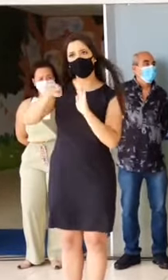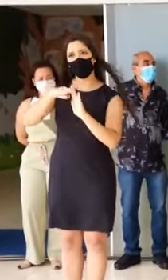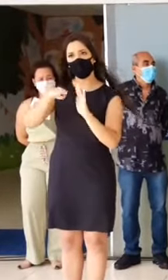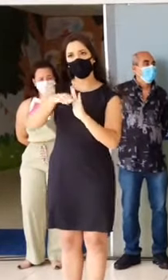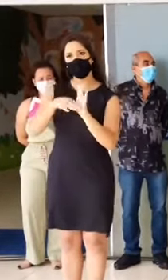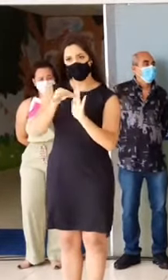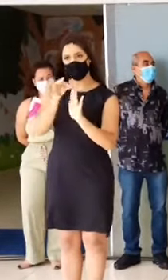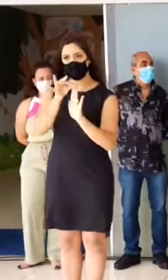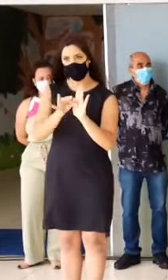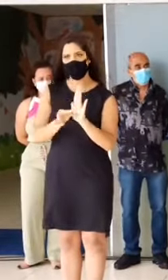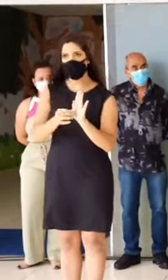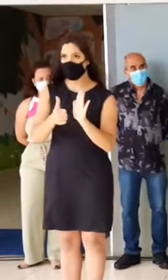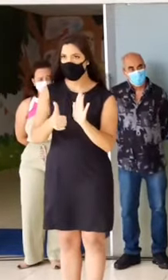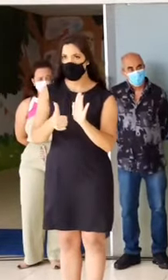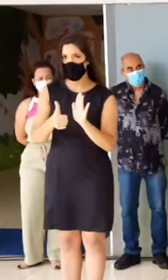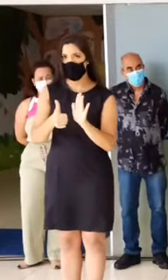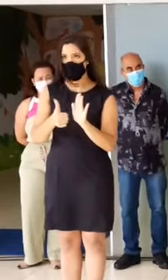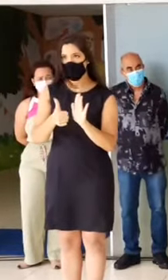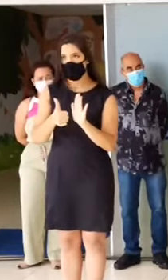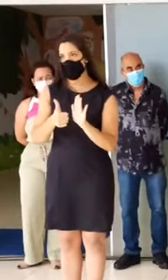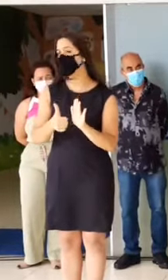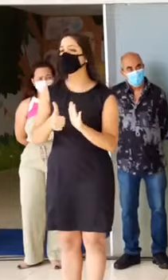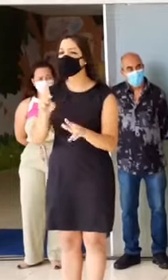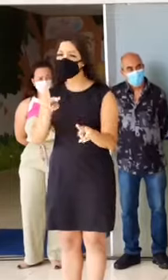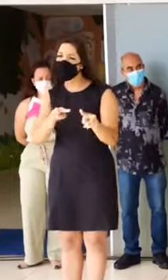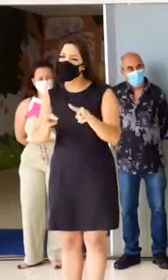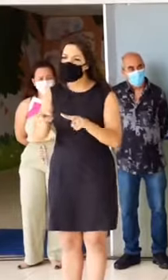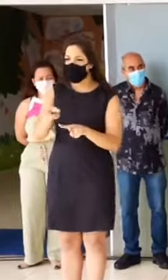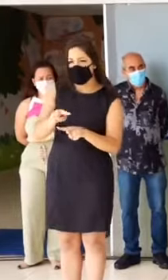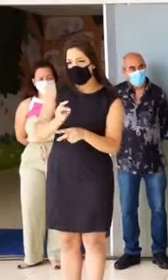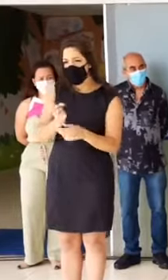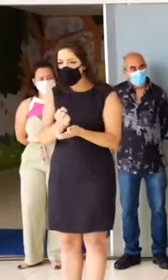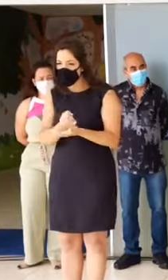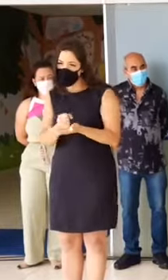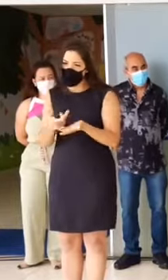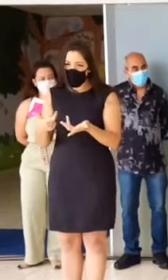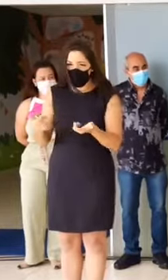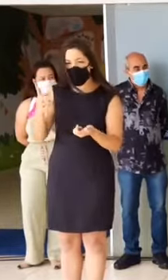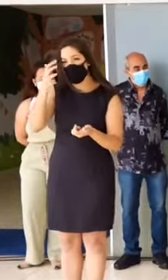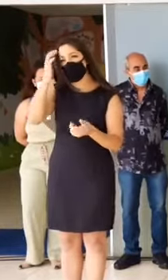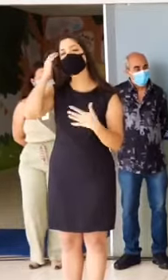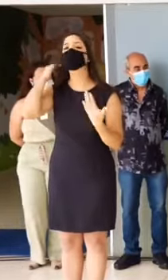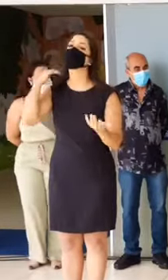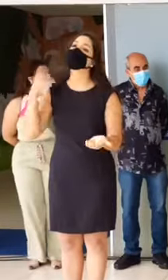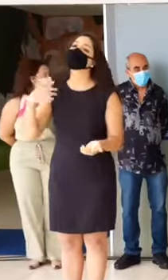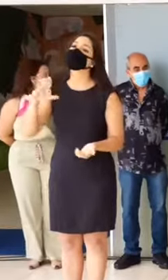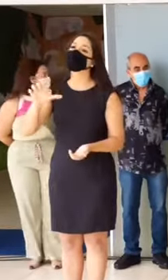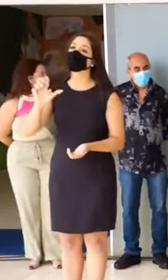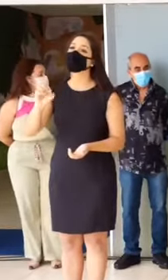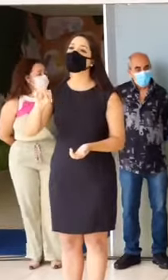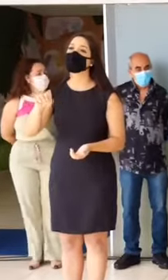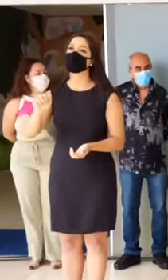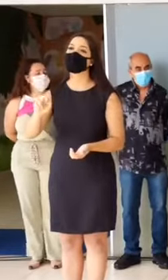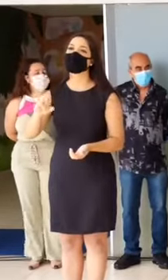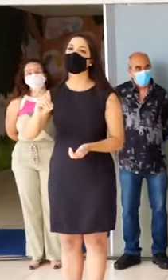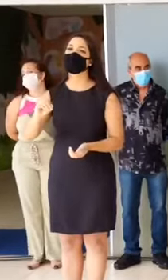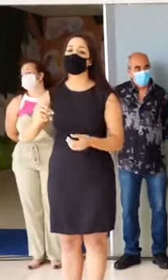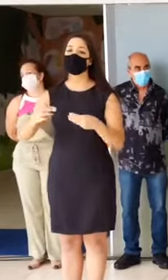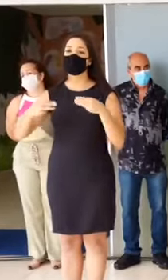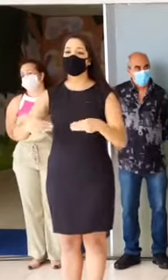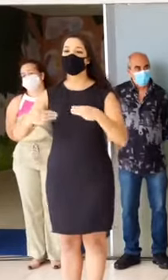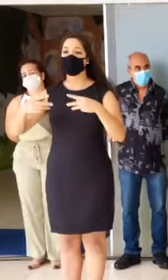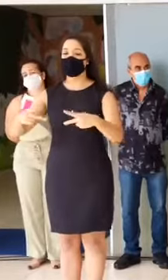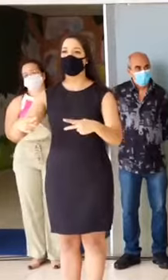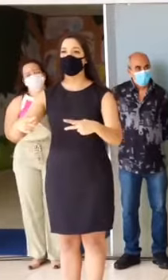catalogado, não é isso? Recolhemos amostras e tudo. Então, doutor Leonardo, estará à disposição do Ministério